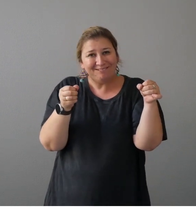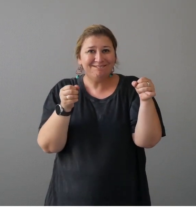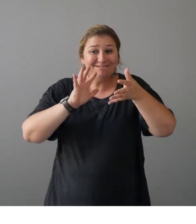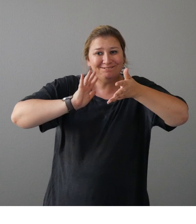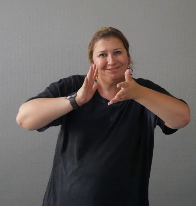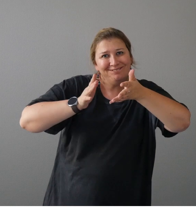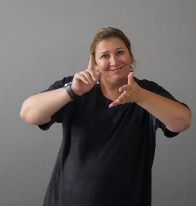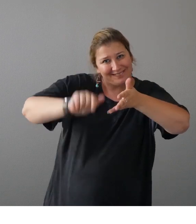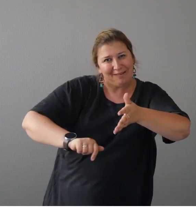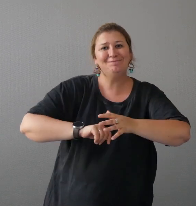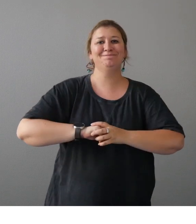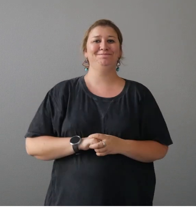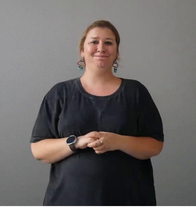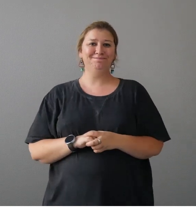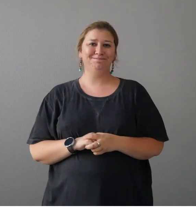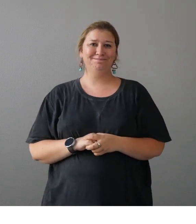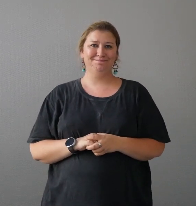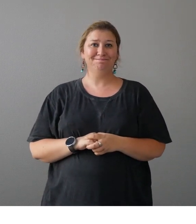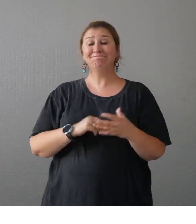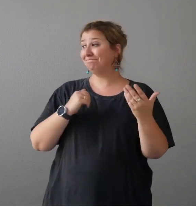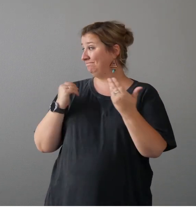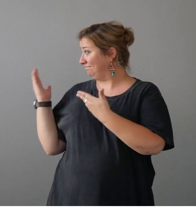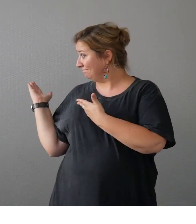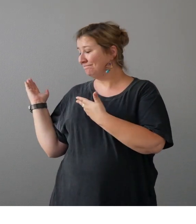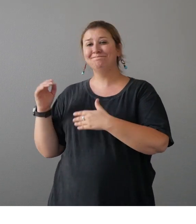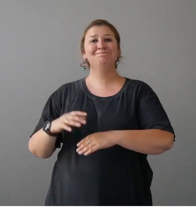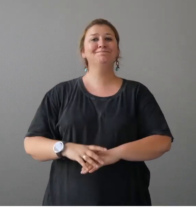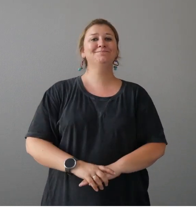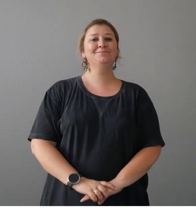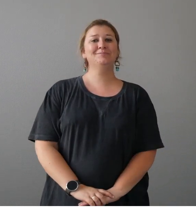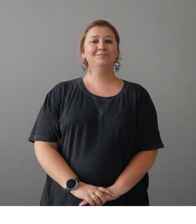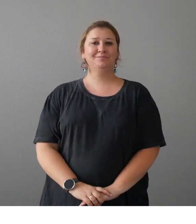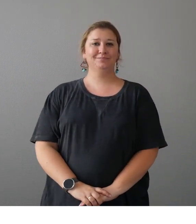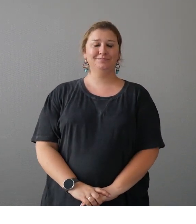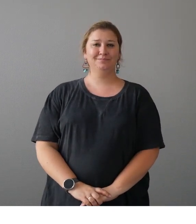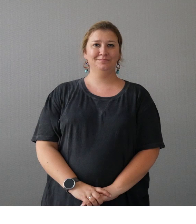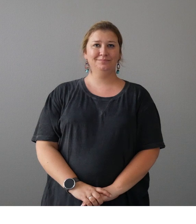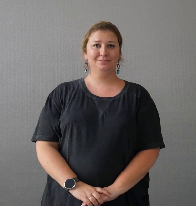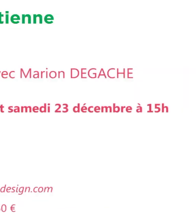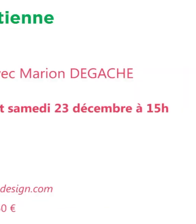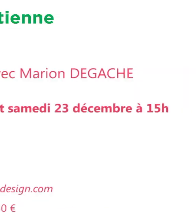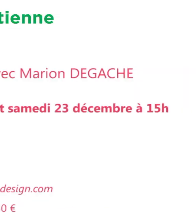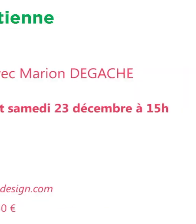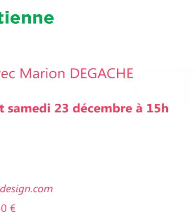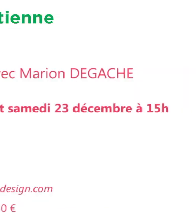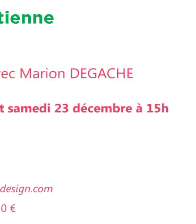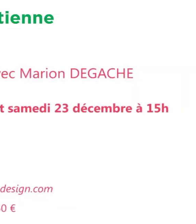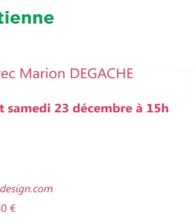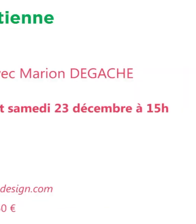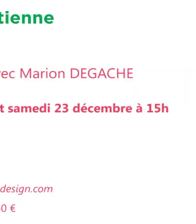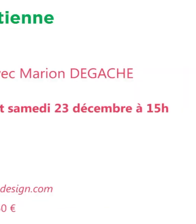MAMC+. L'exposition met en lumière l'interdit qui frappe l'ornement dans la production artistique au XXe